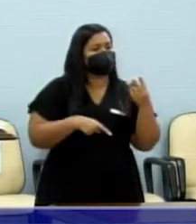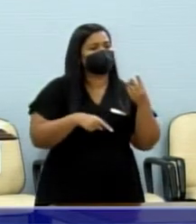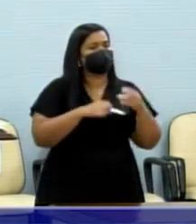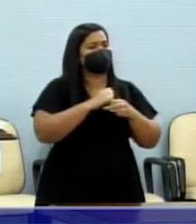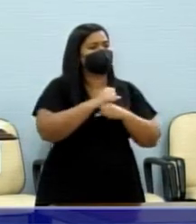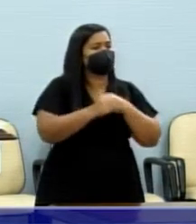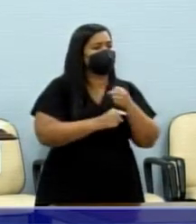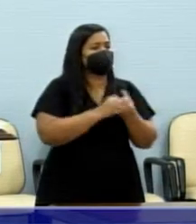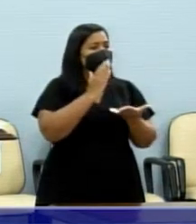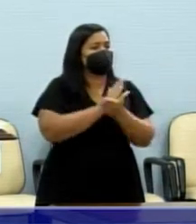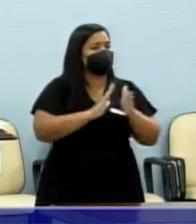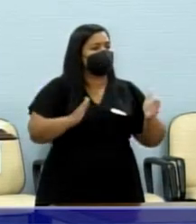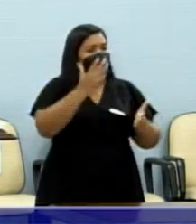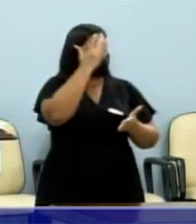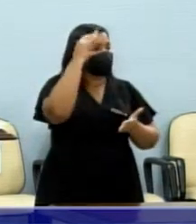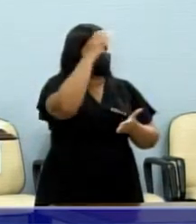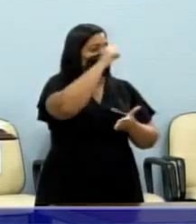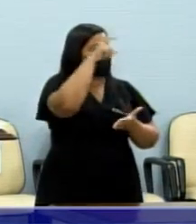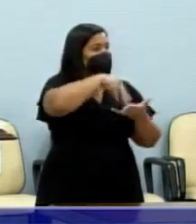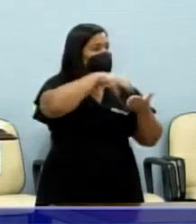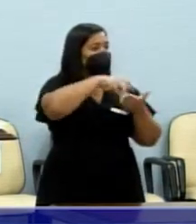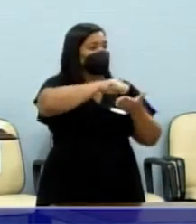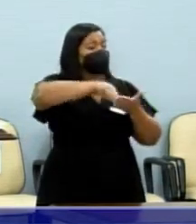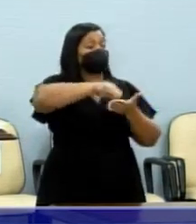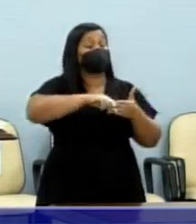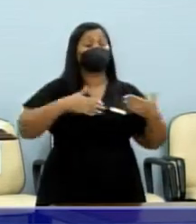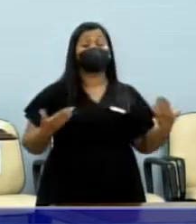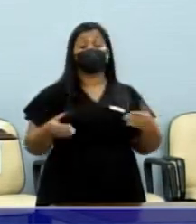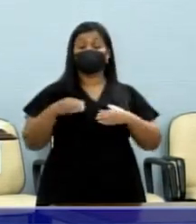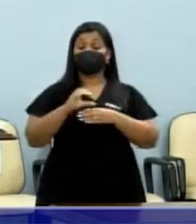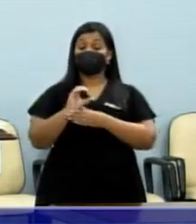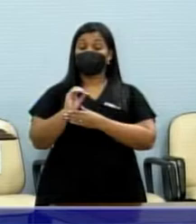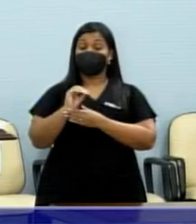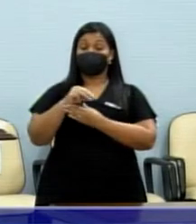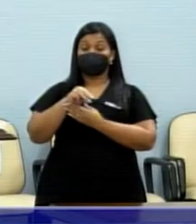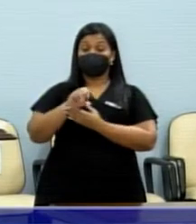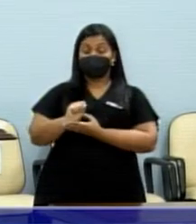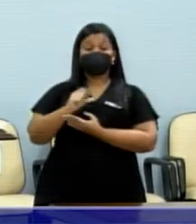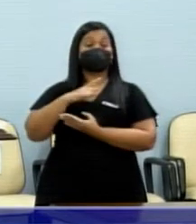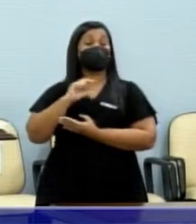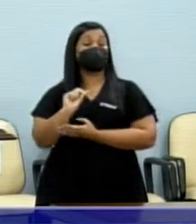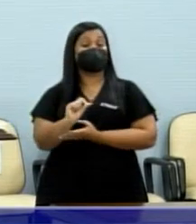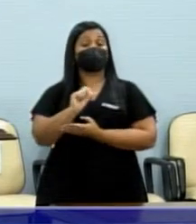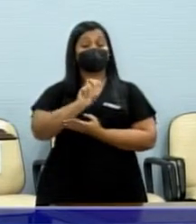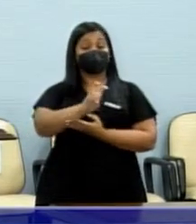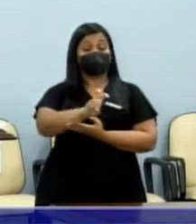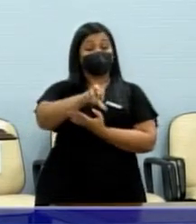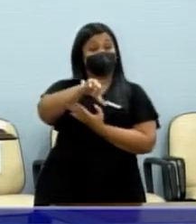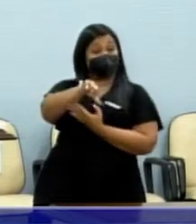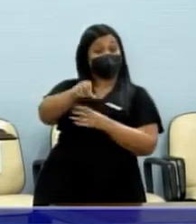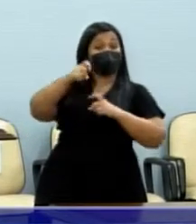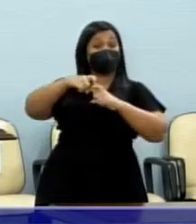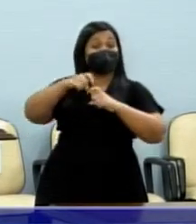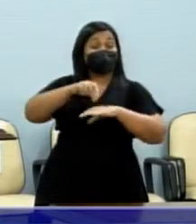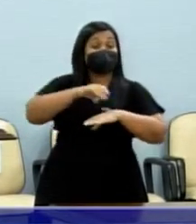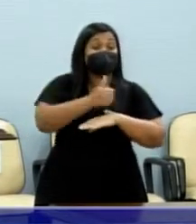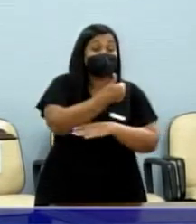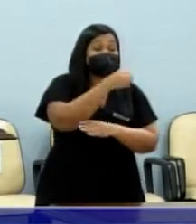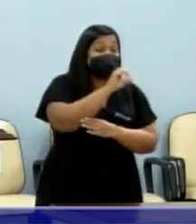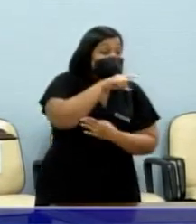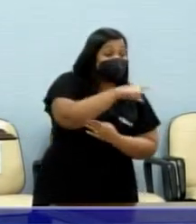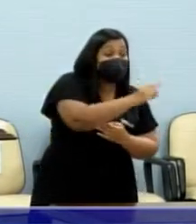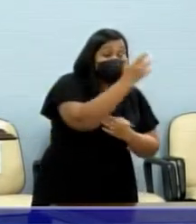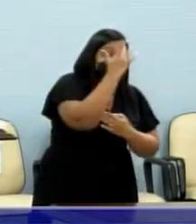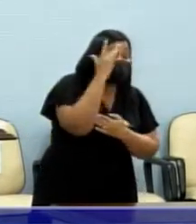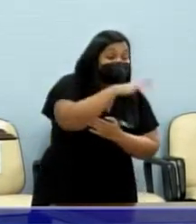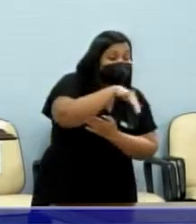analfabetismo em seu país. Olha só, segundo a OMS, em Cuba existem 59 médicos para cada 10 mil